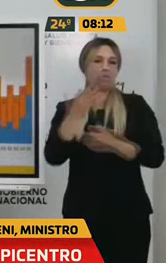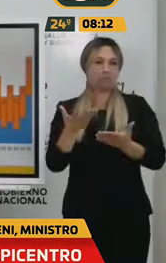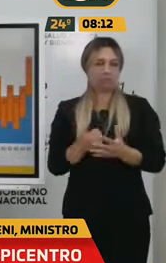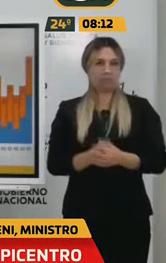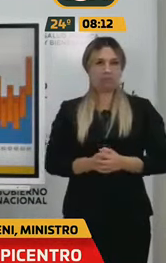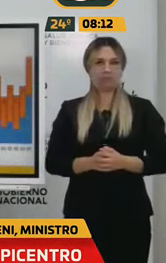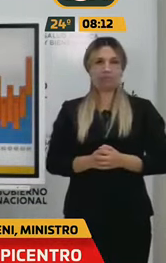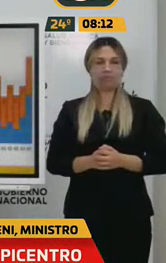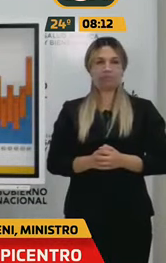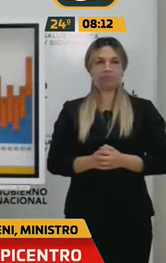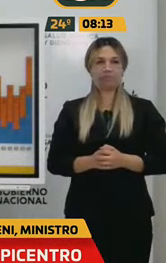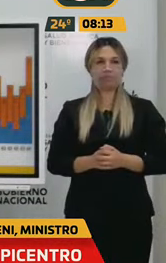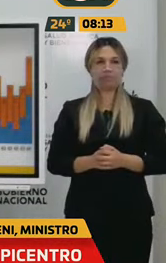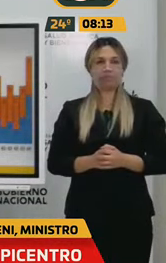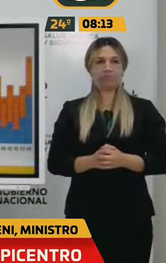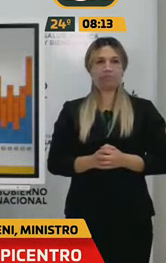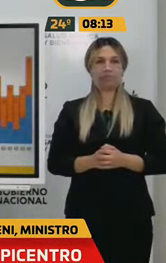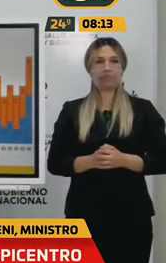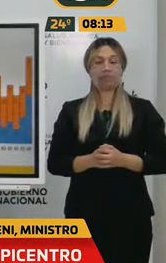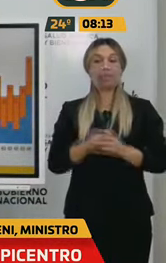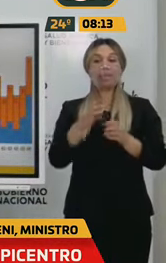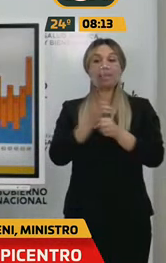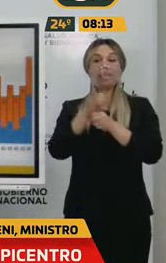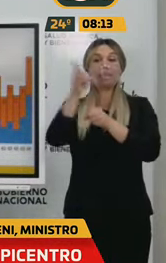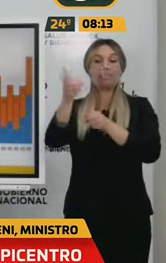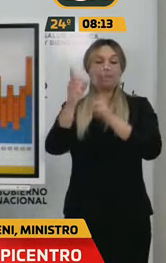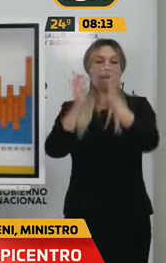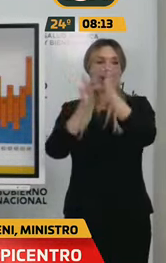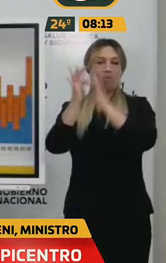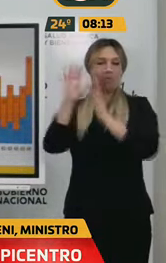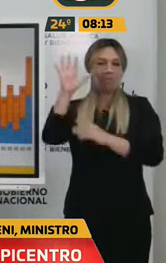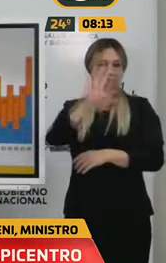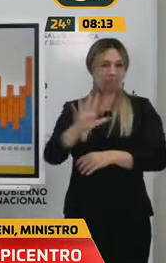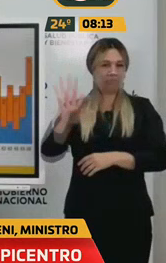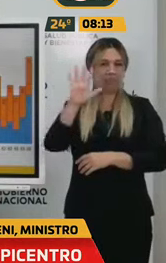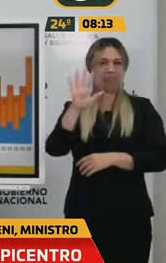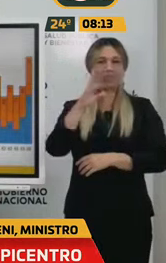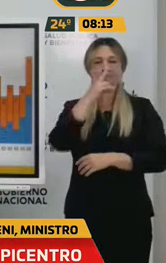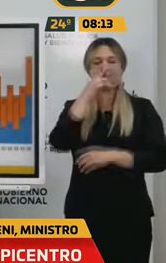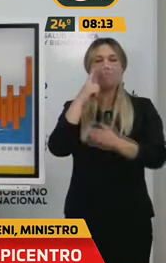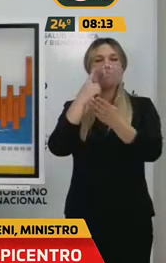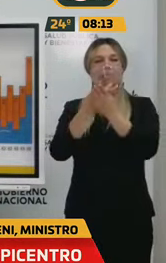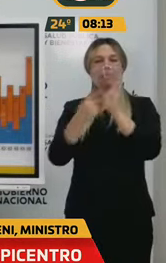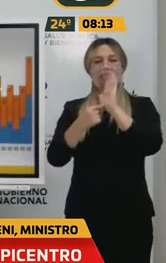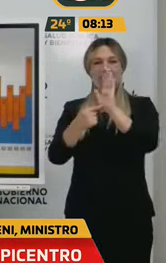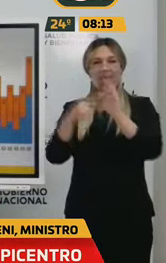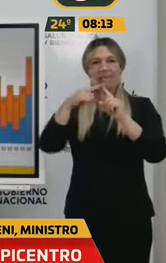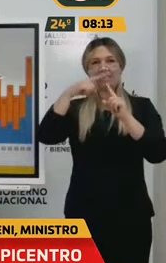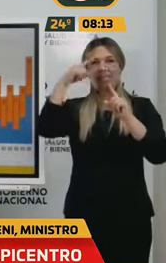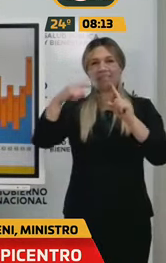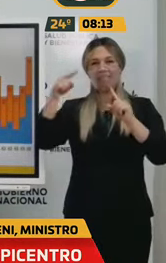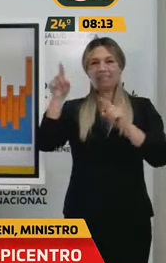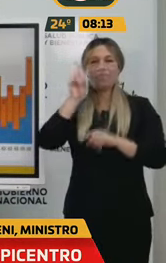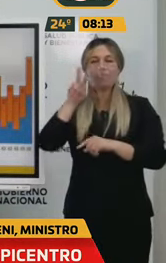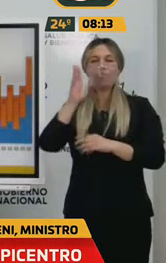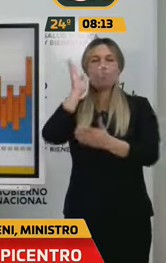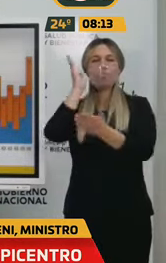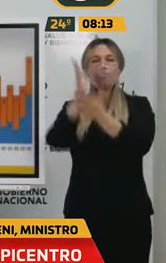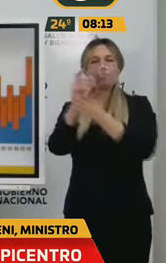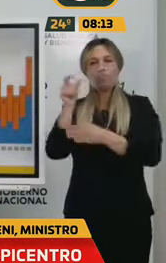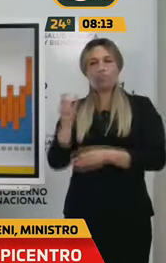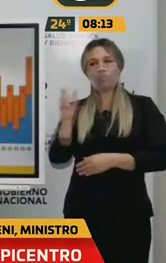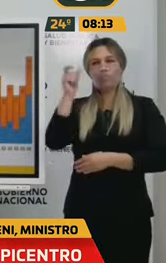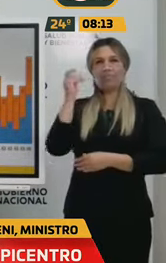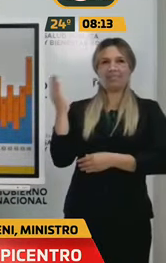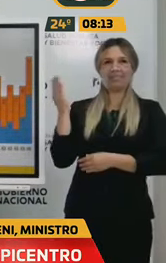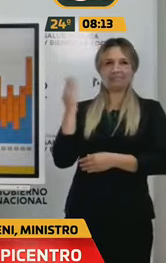En lo que hace al departamento de Cordillera en particular, aquí les quiero señalar, pueden ver ustedes en la última columna cómo